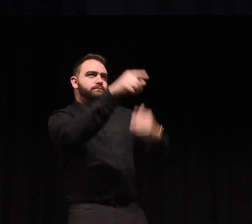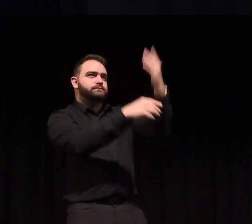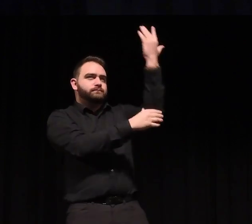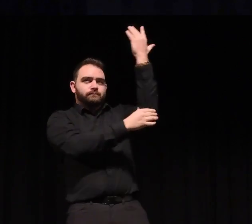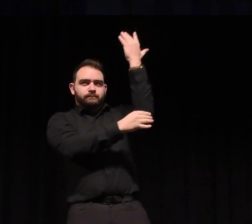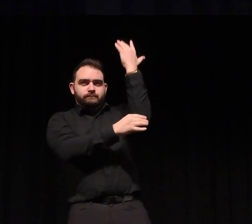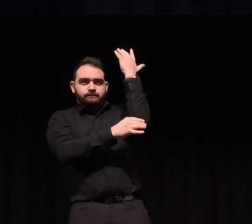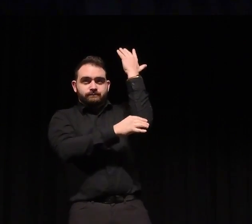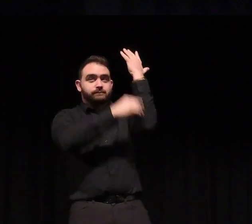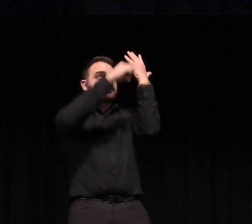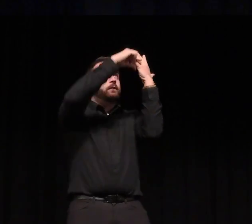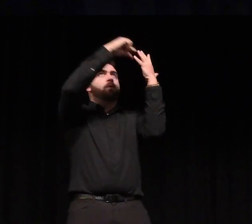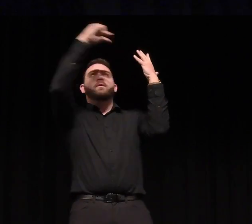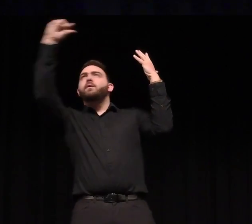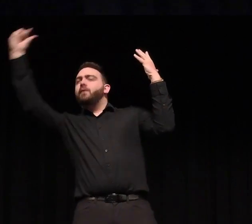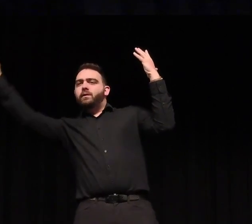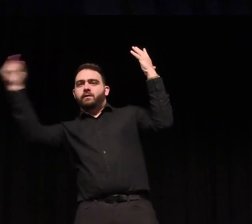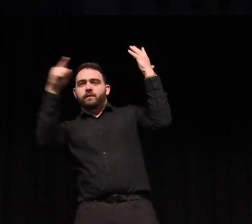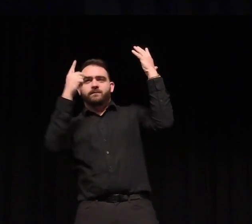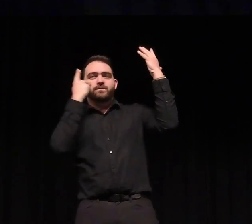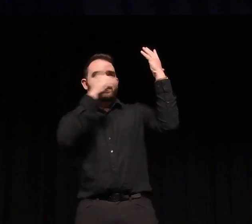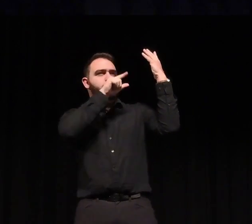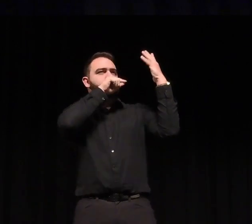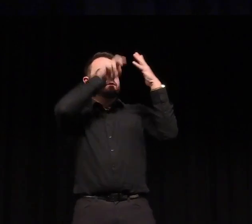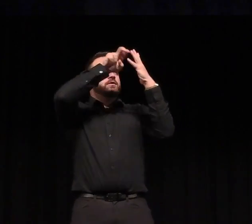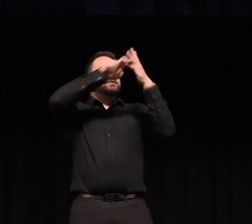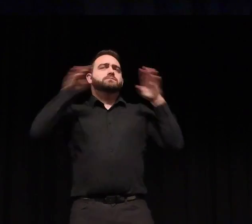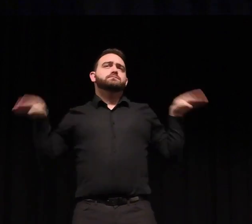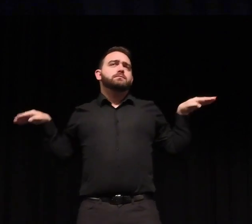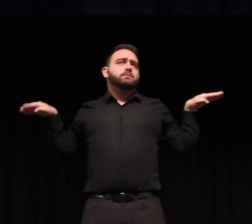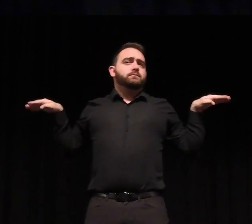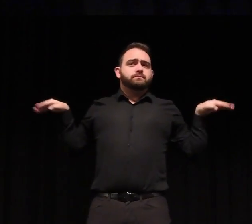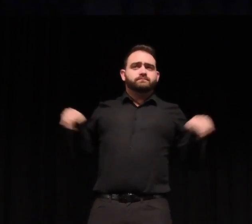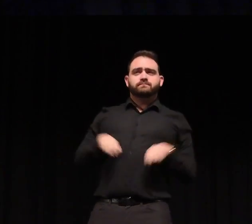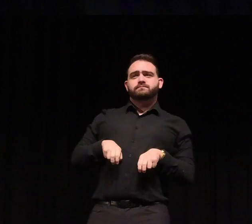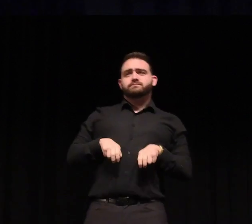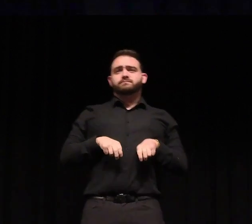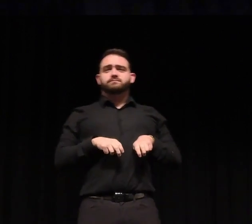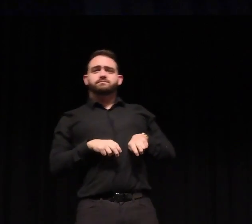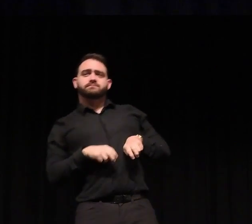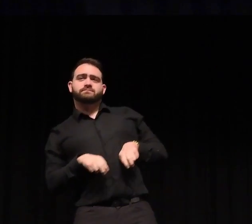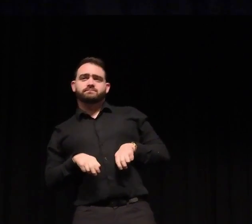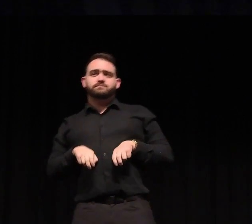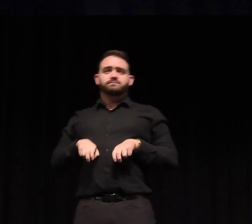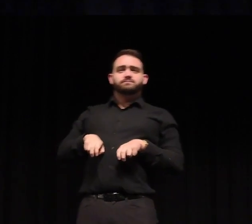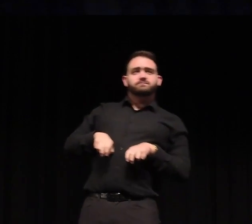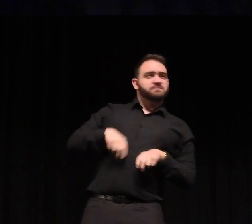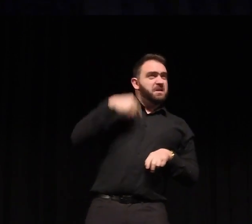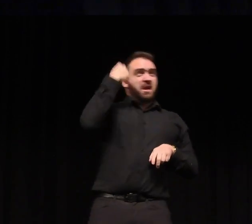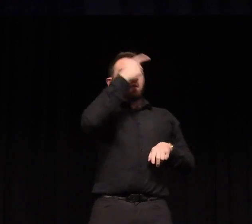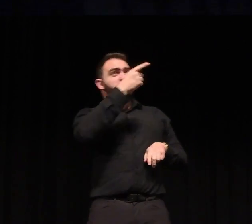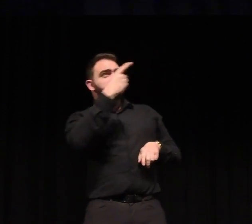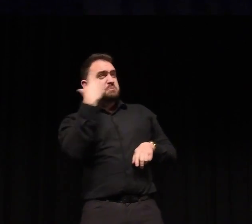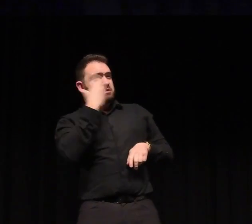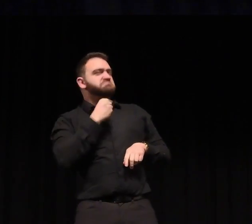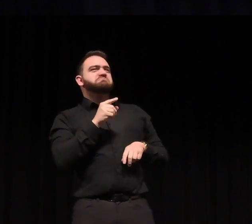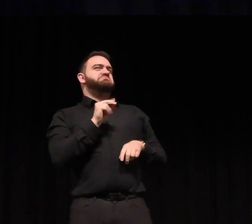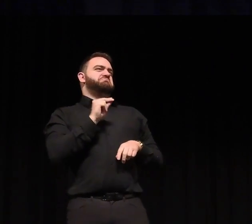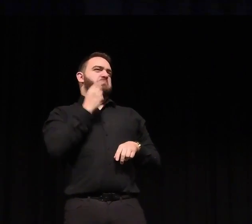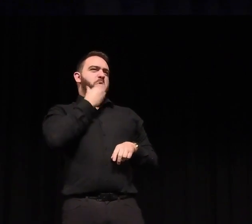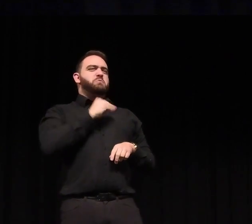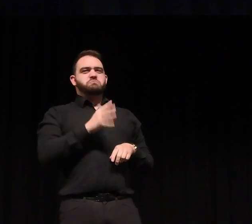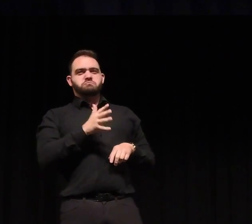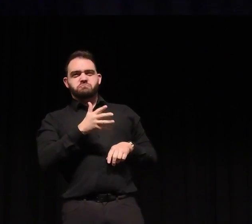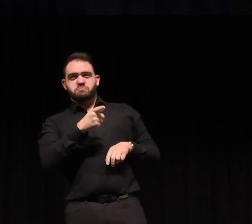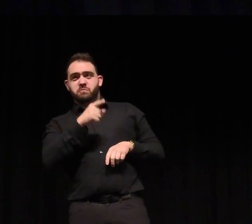il a vu un petit oiseau. Pas très joli à regarder, mais quand il ouvrait le bec, les chansons